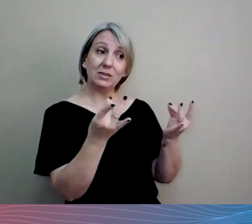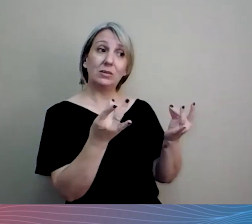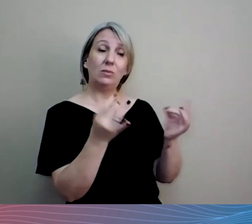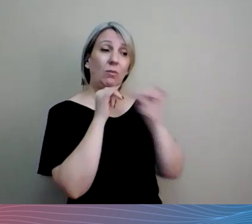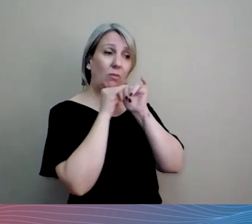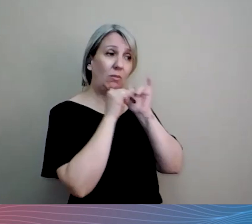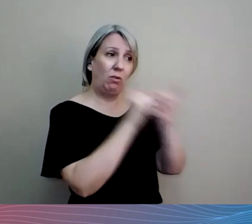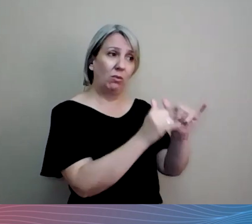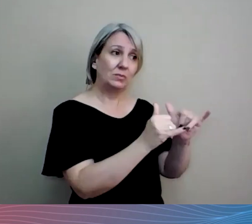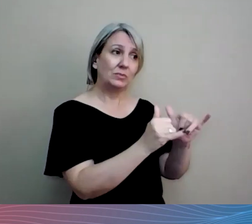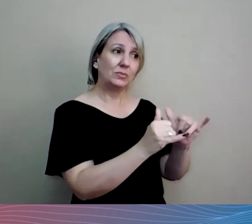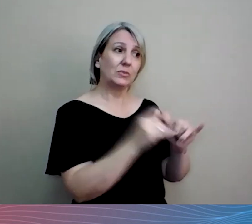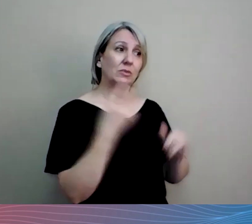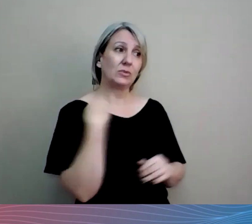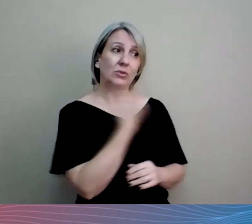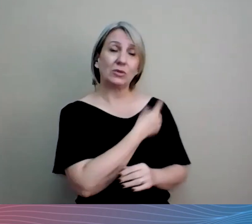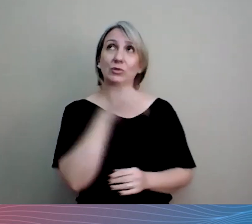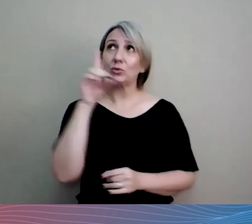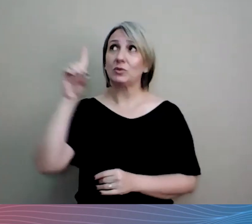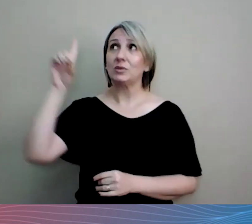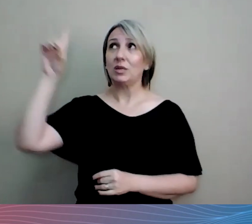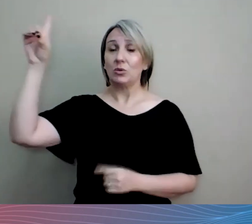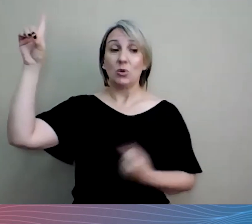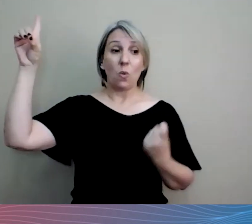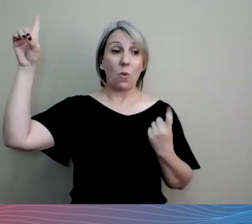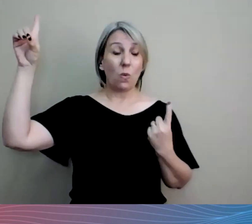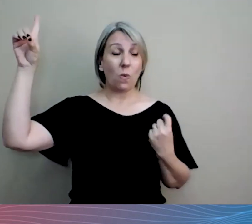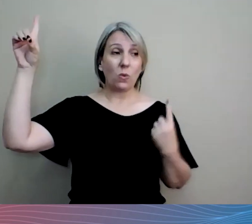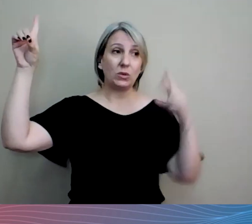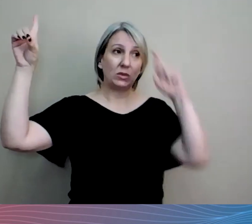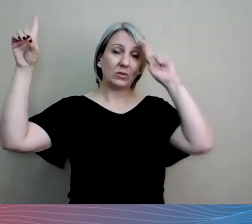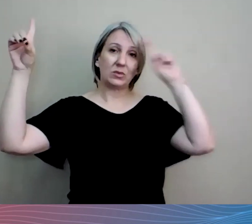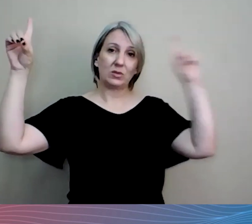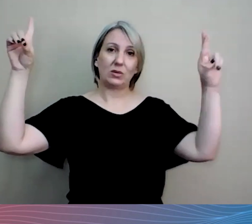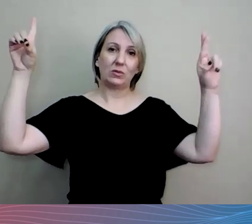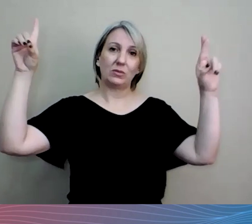o único Senhor. João 5,44.